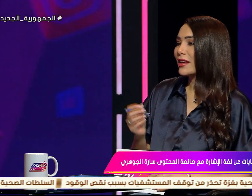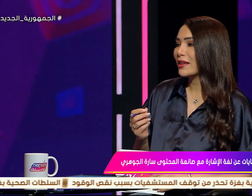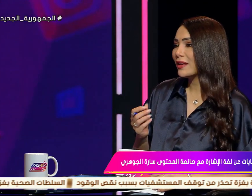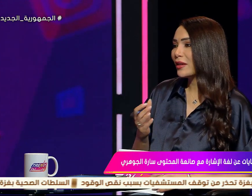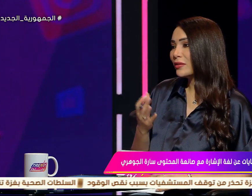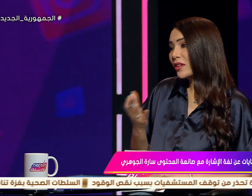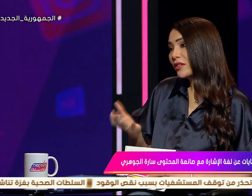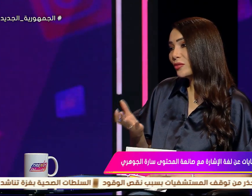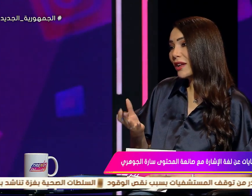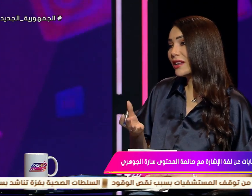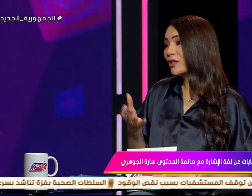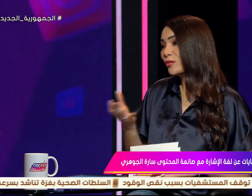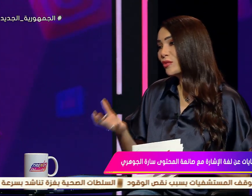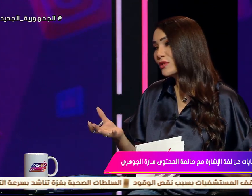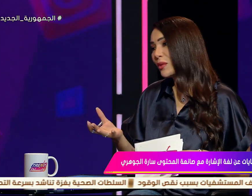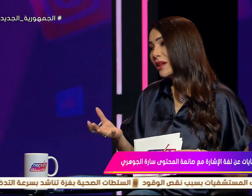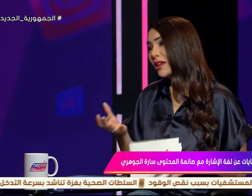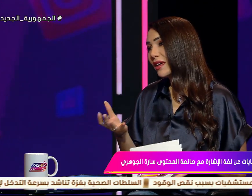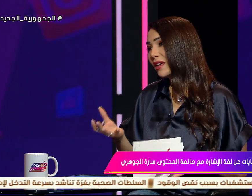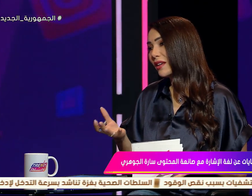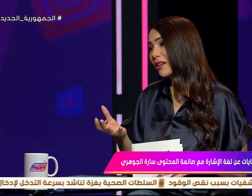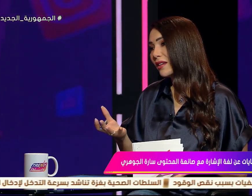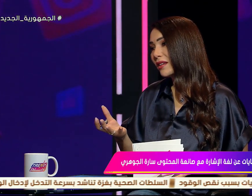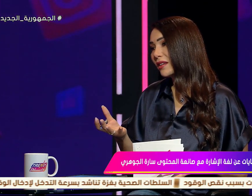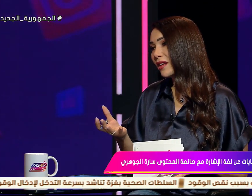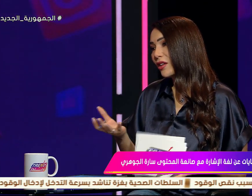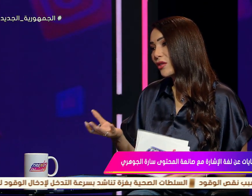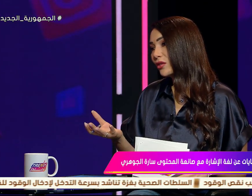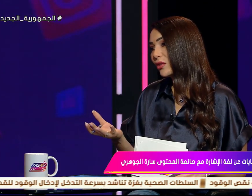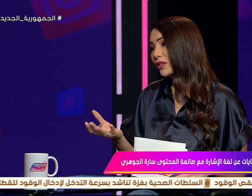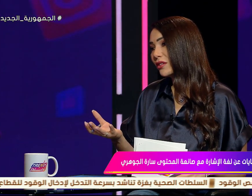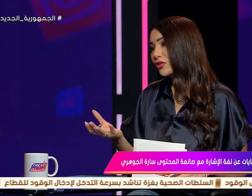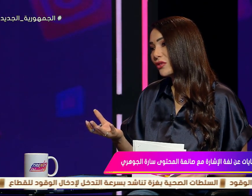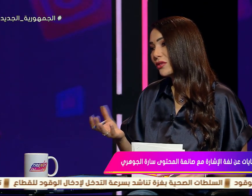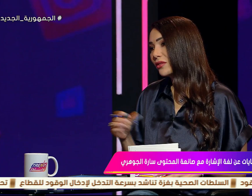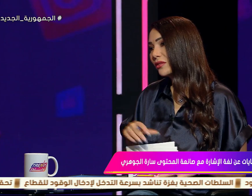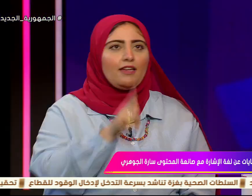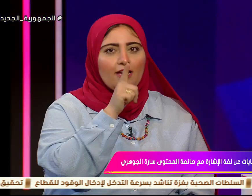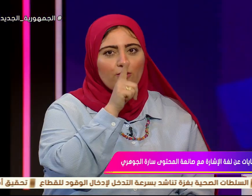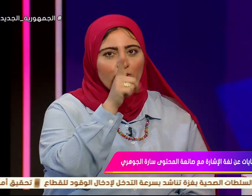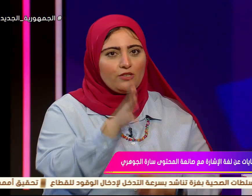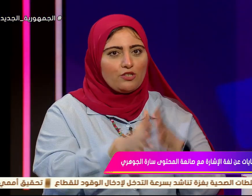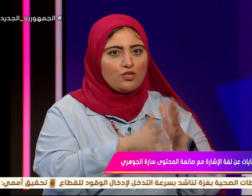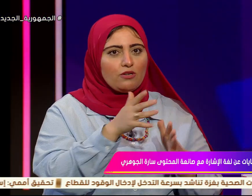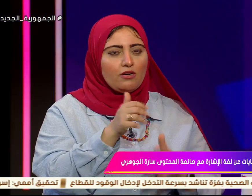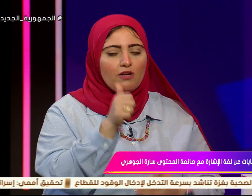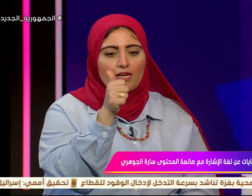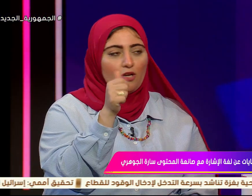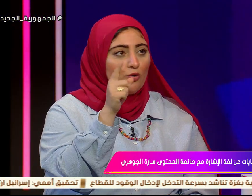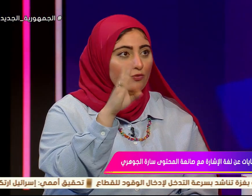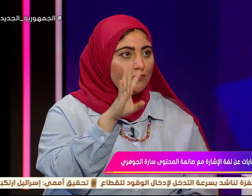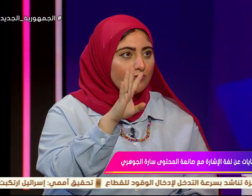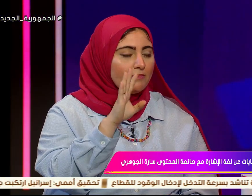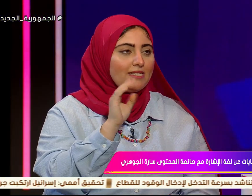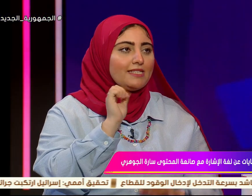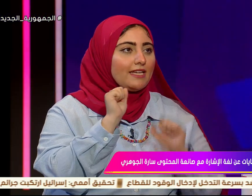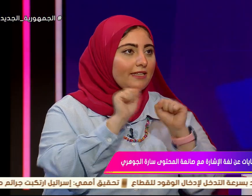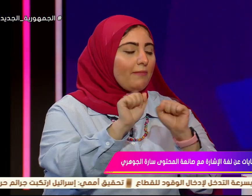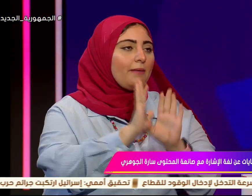هي نقدر نقول عليها رموز ولا ا حركات لغه الاشاره ا لا لغه الاشاره الحروف بنستخدمها